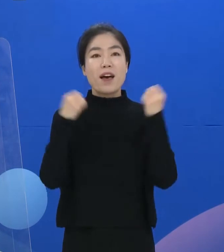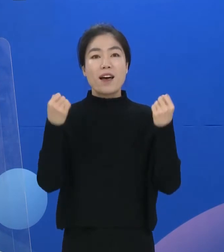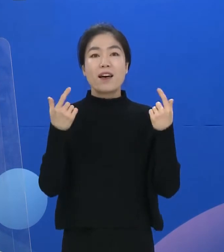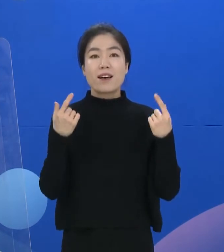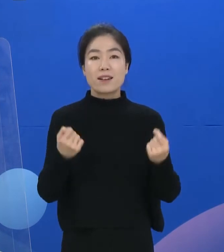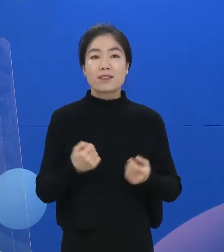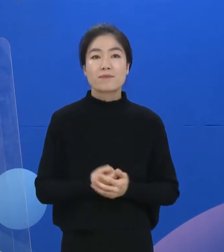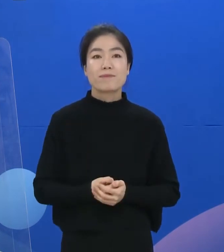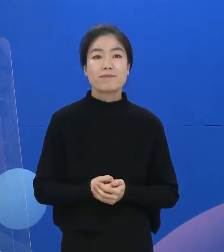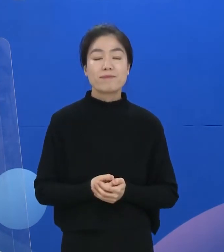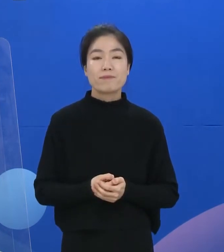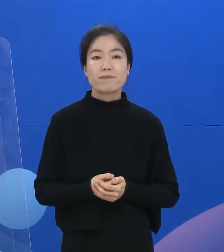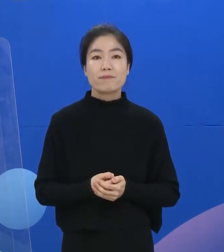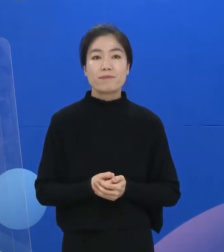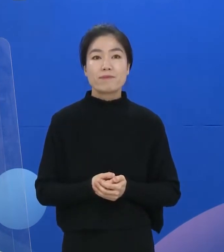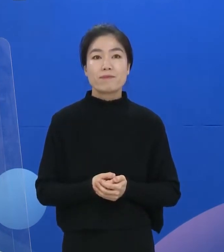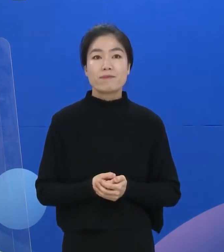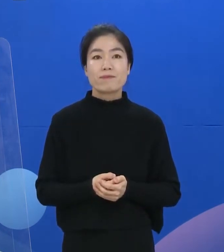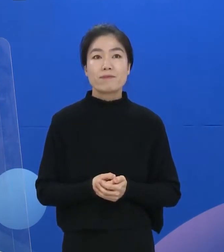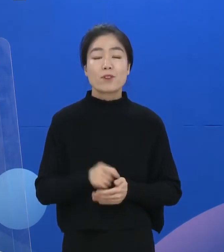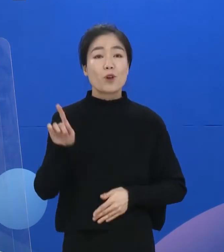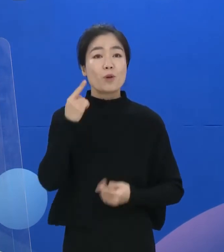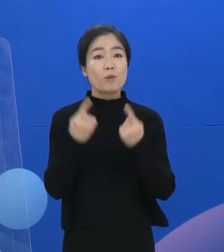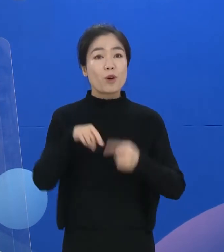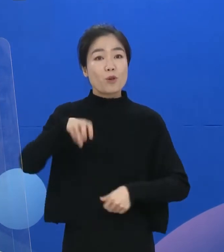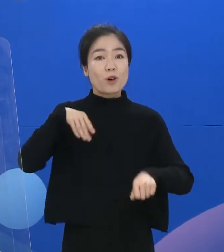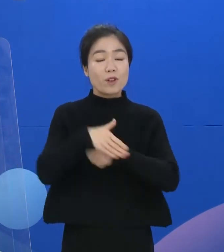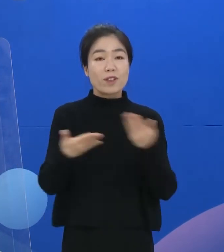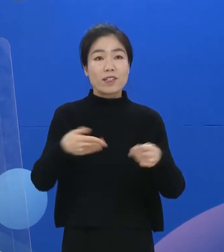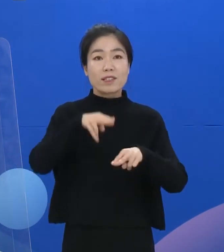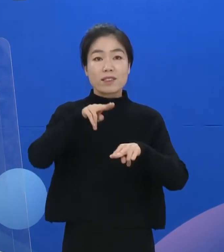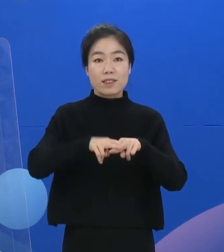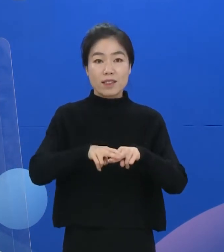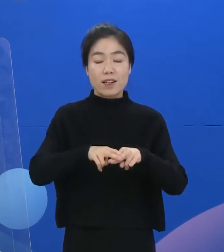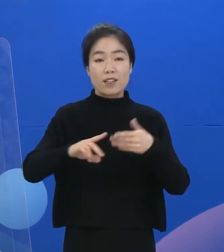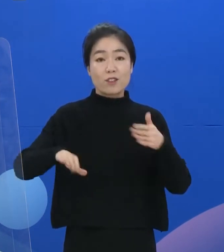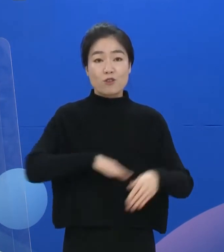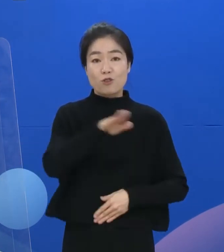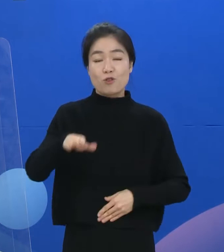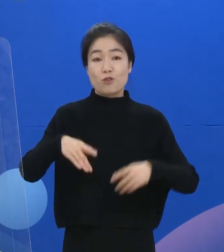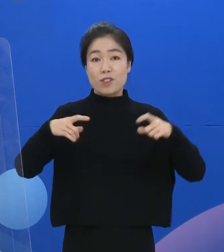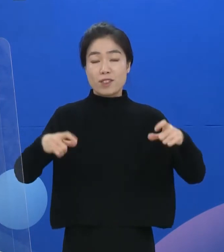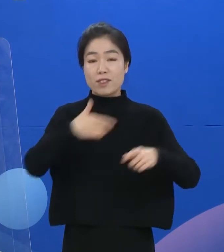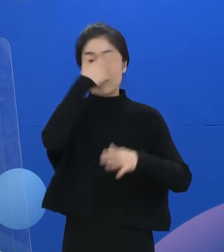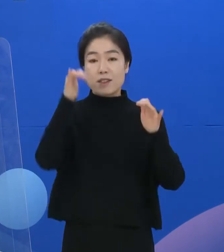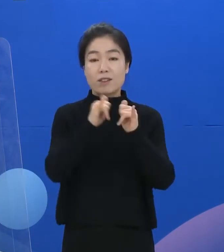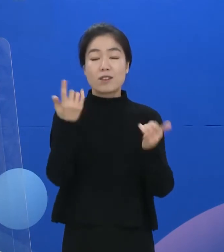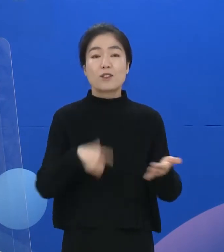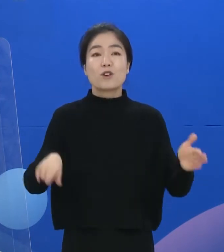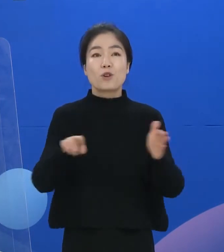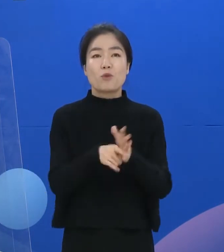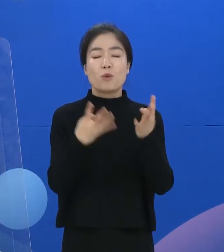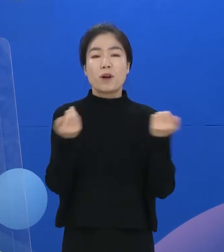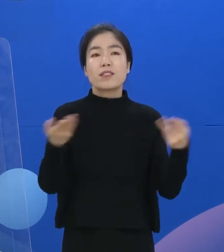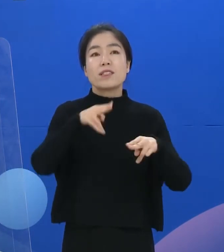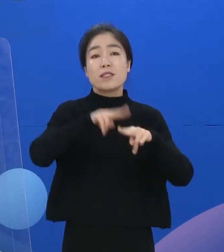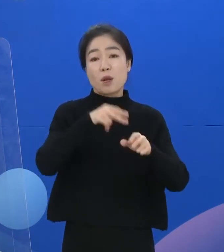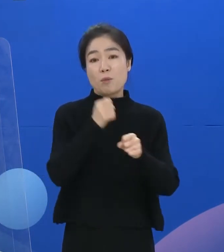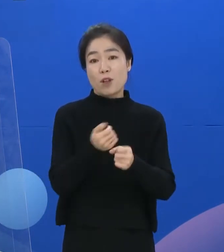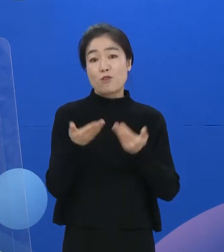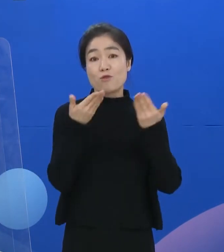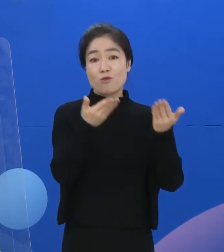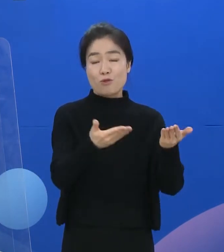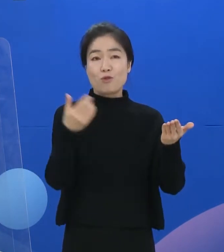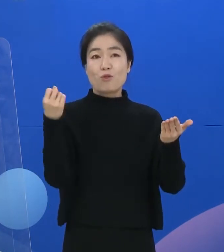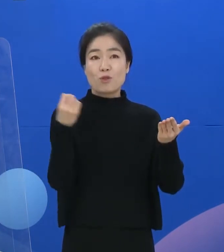있는 캐스퍼 자동차는 없어서 못 할 정도로 대박을 터뜨렸다 씁니다 무엇보다